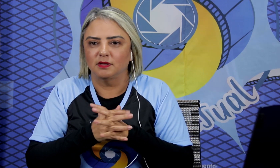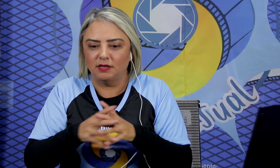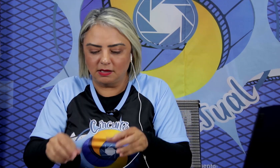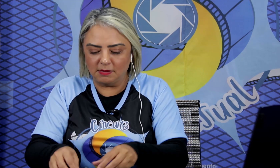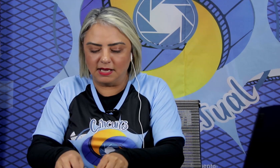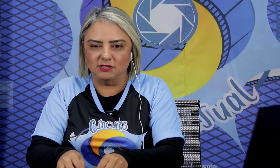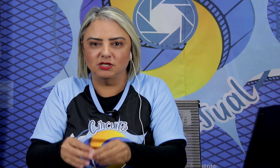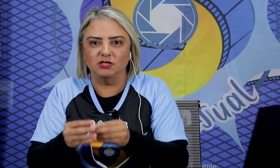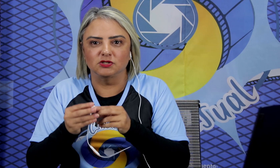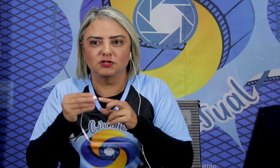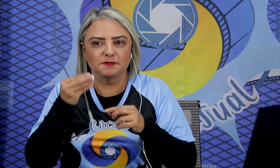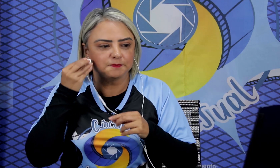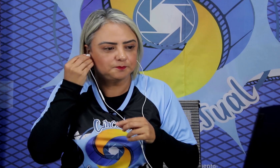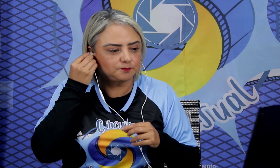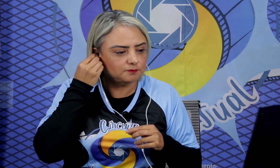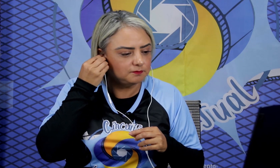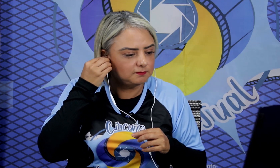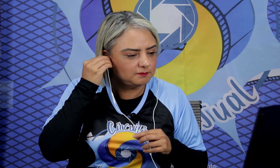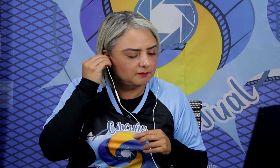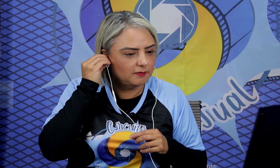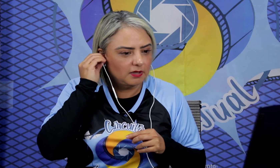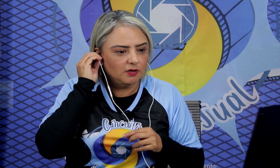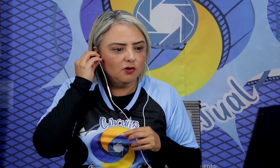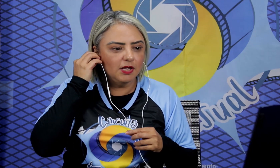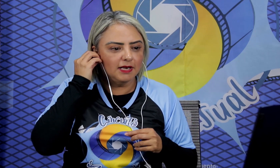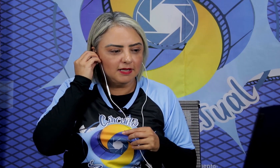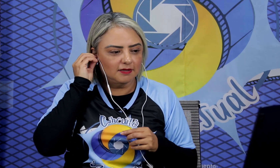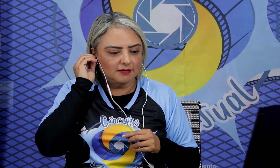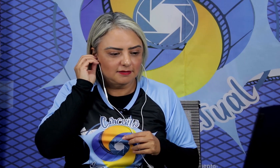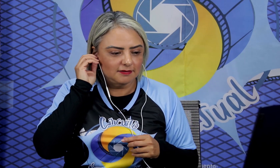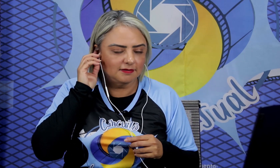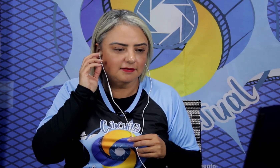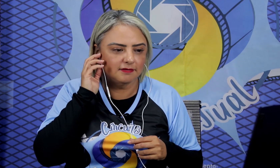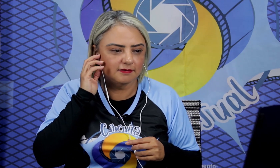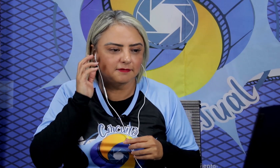Quem mais, gente? Oi, Clê.